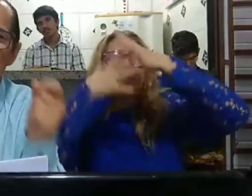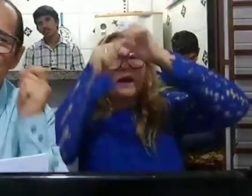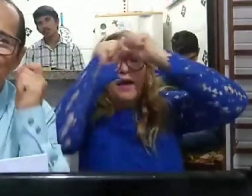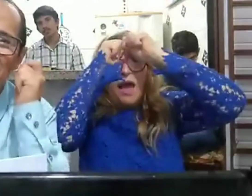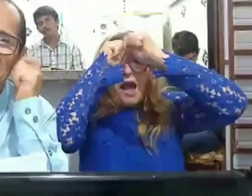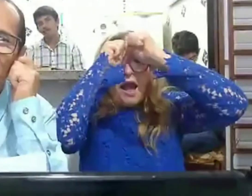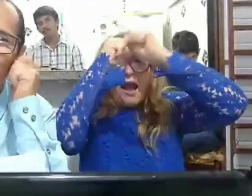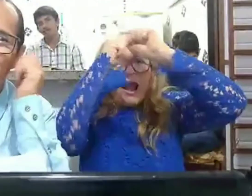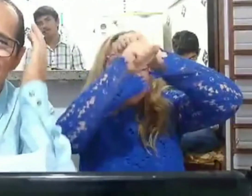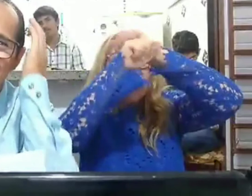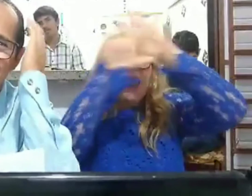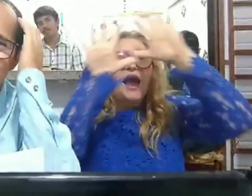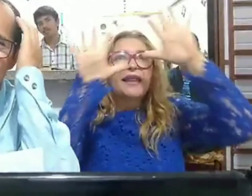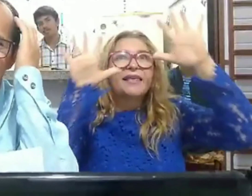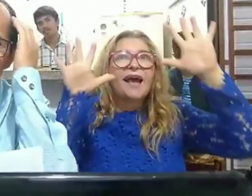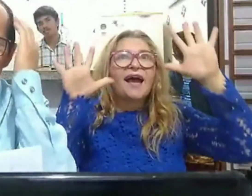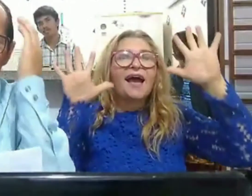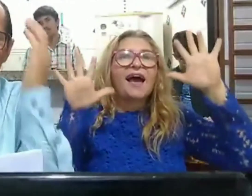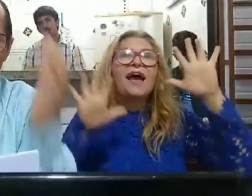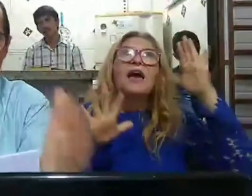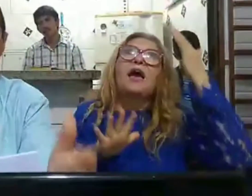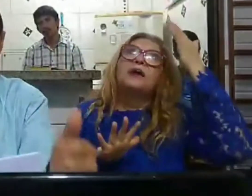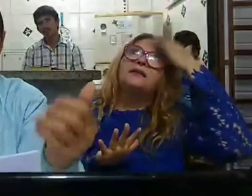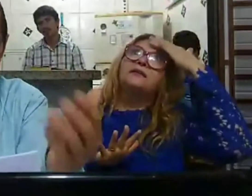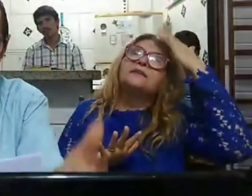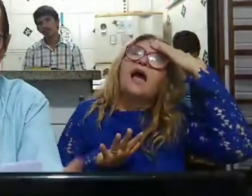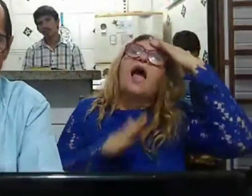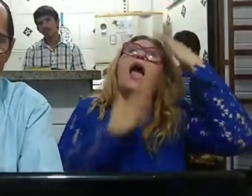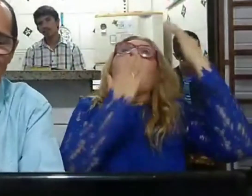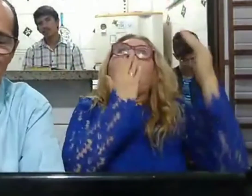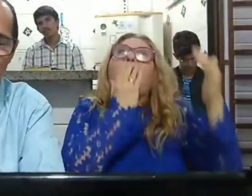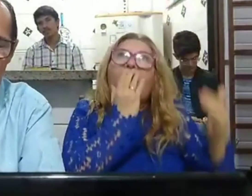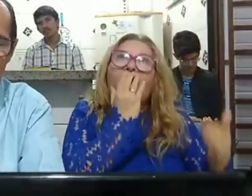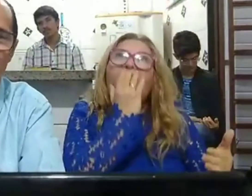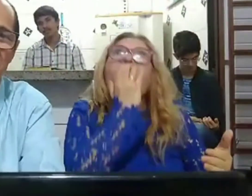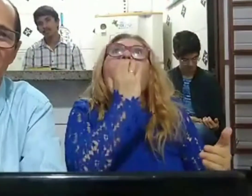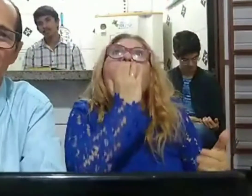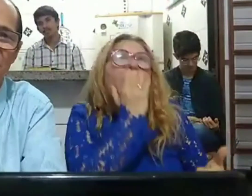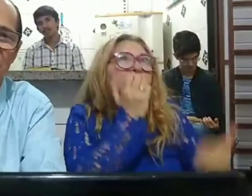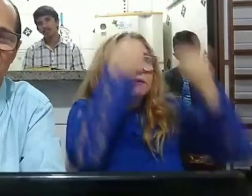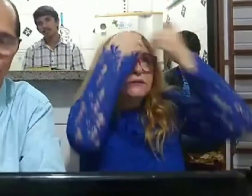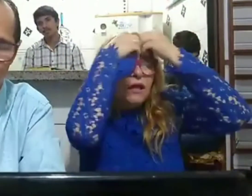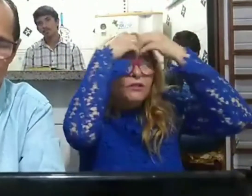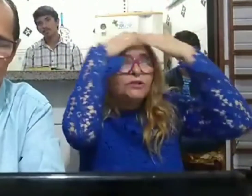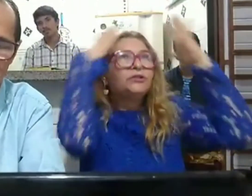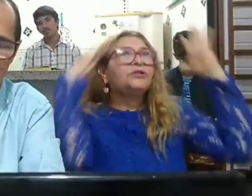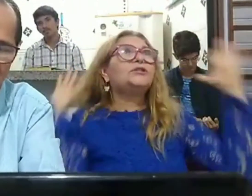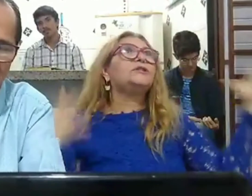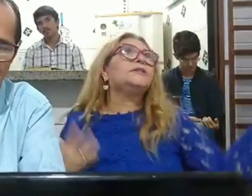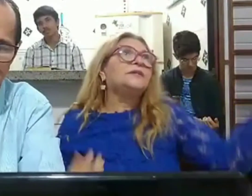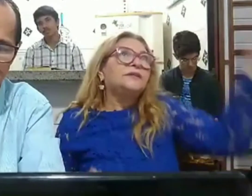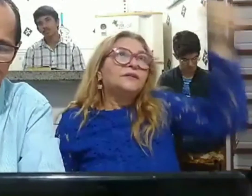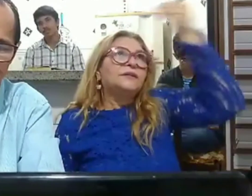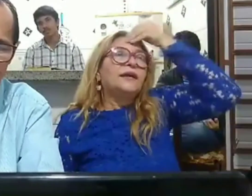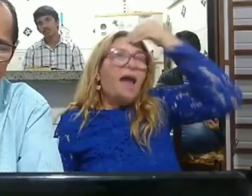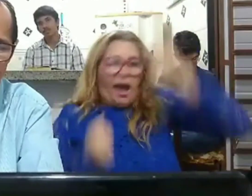que a gente pudesse compreender e receber e aceitar o Filho de Deus como Senhor e Salvador da nossa